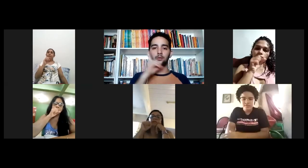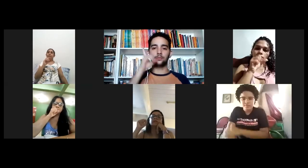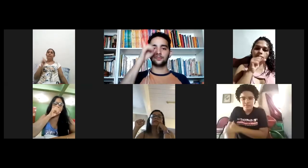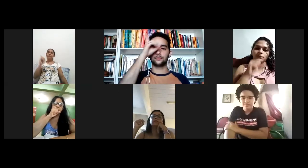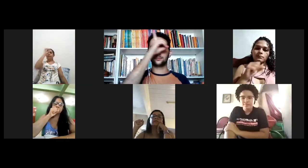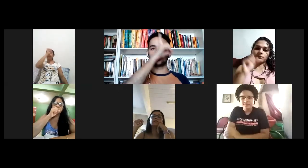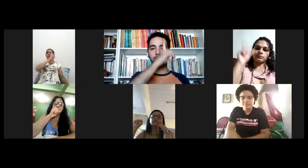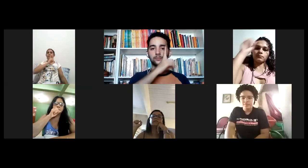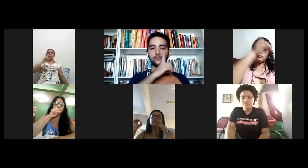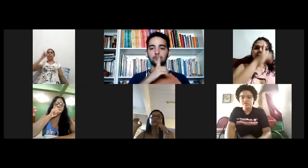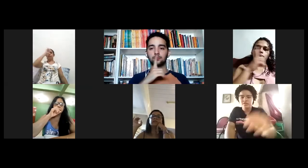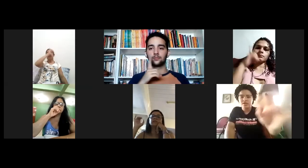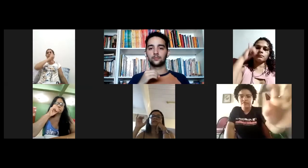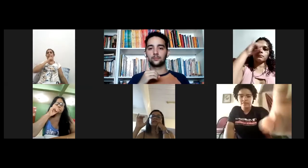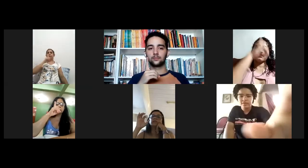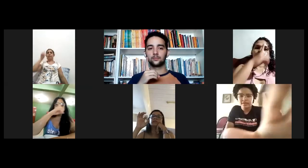Domingo.